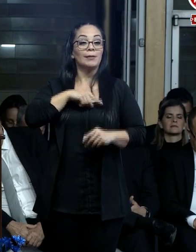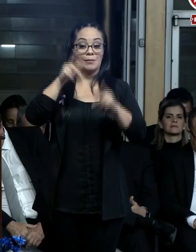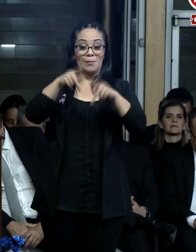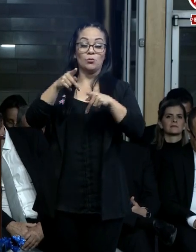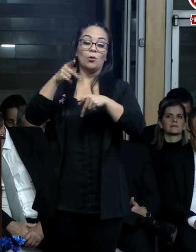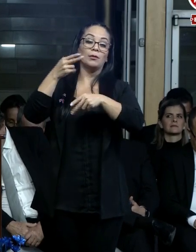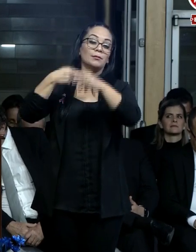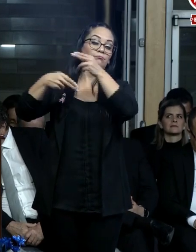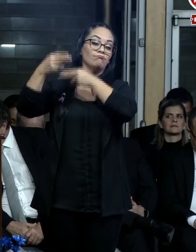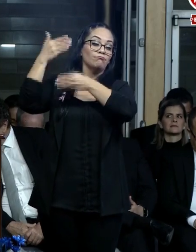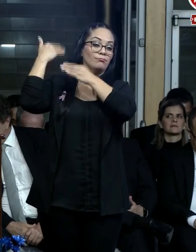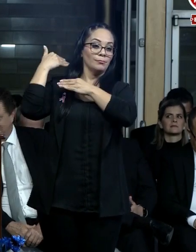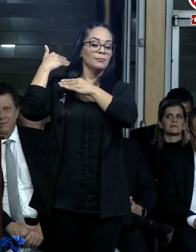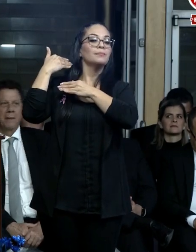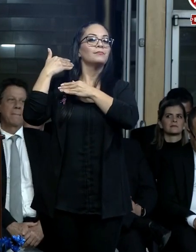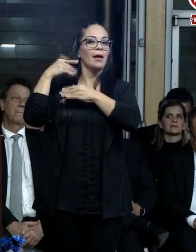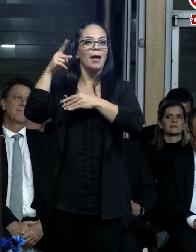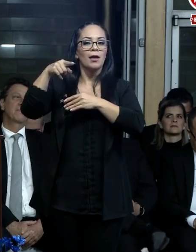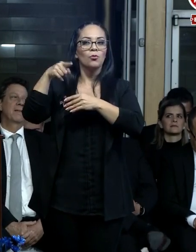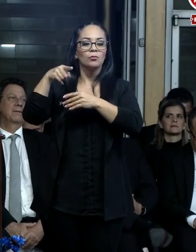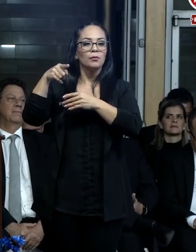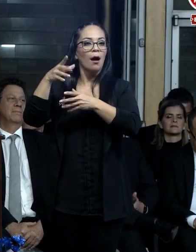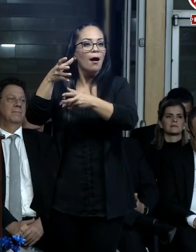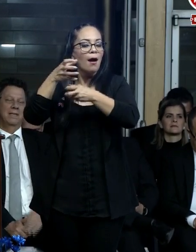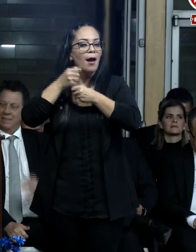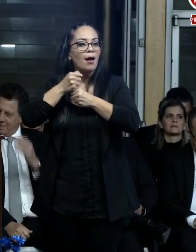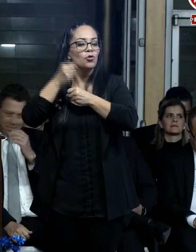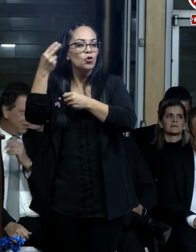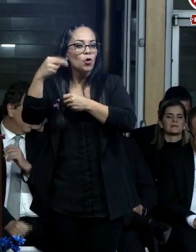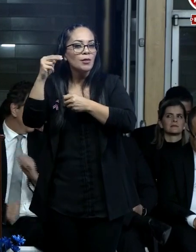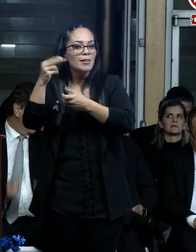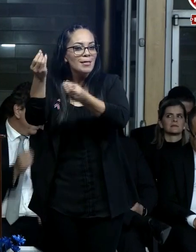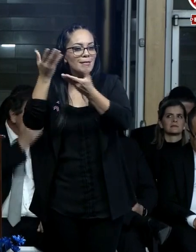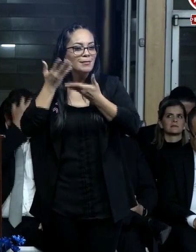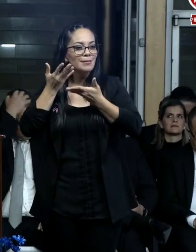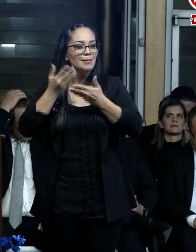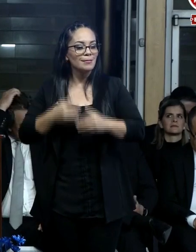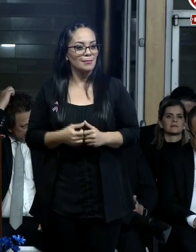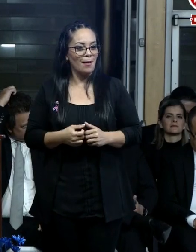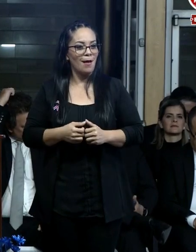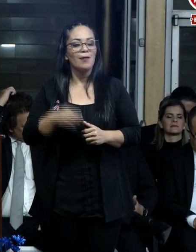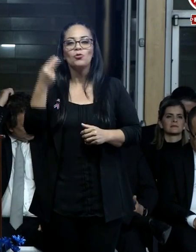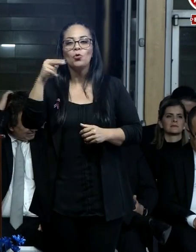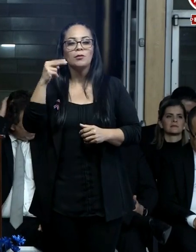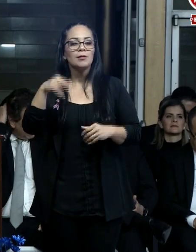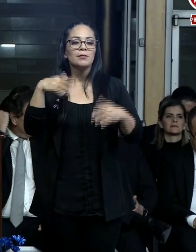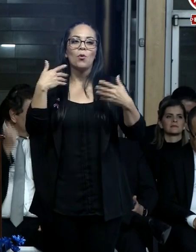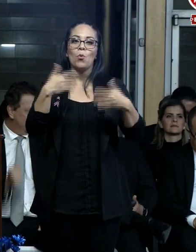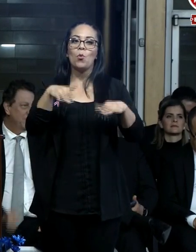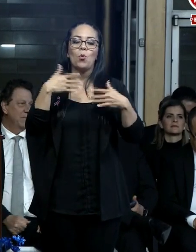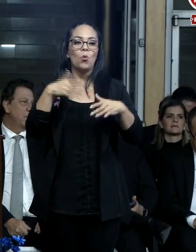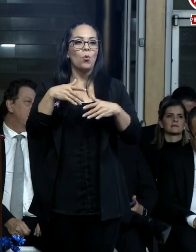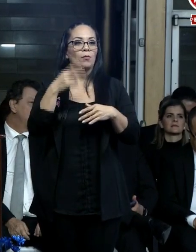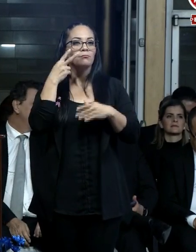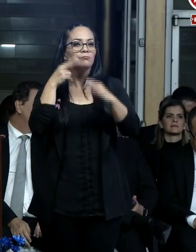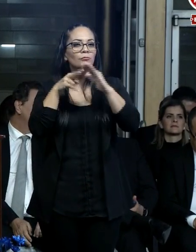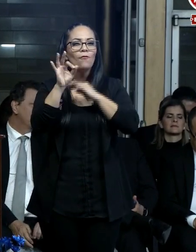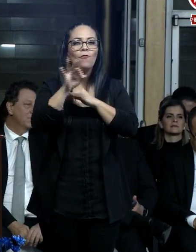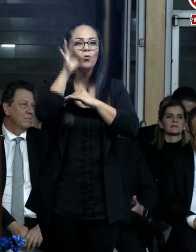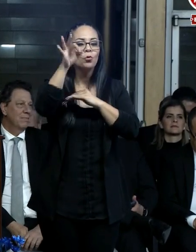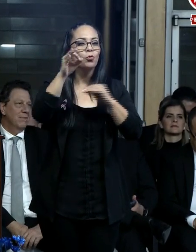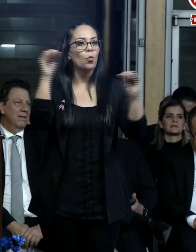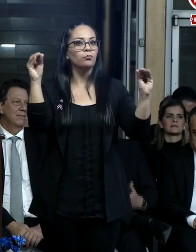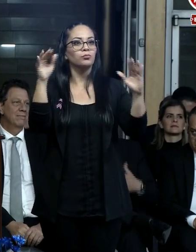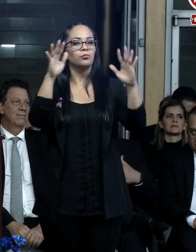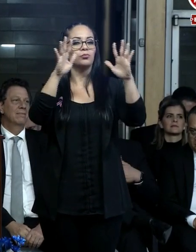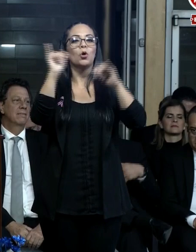antepasados recibieron esa noticia, una noticia que iluminaba nuestro futuro, como